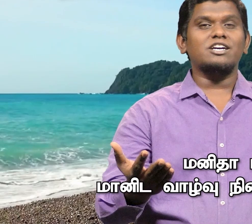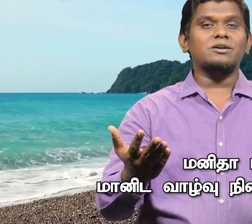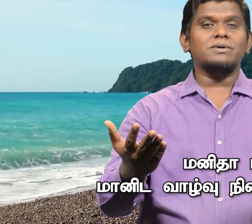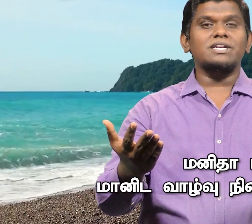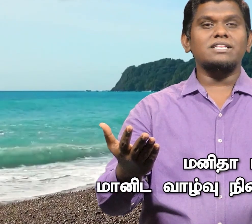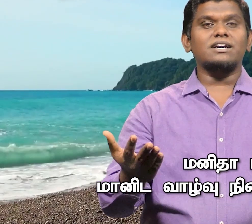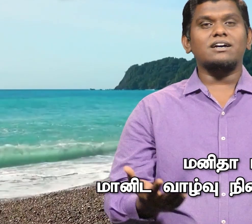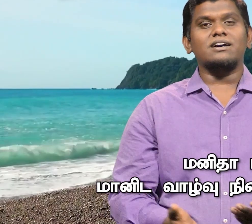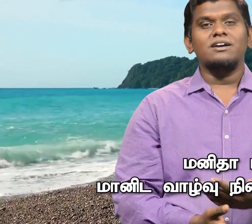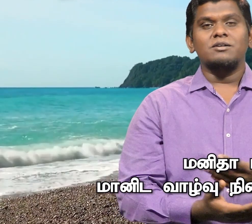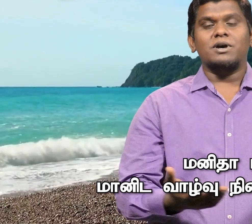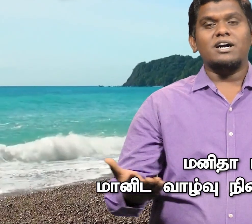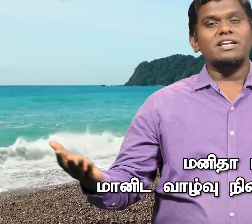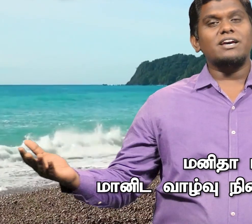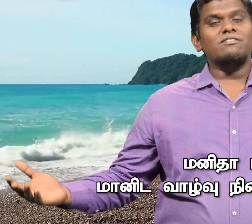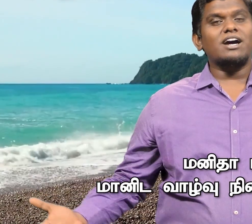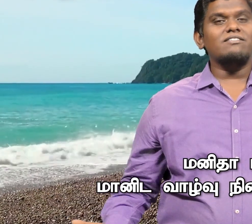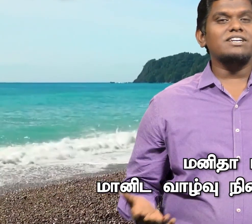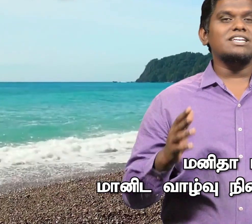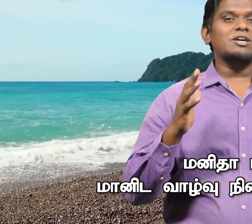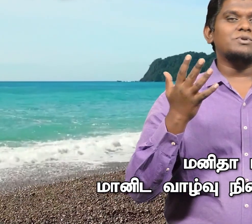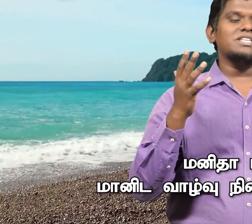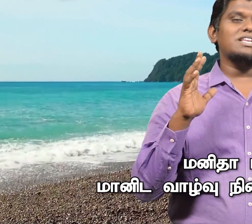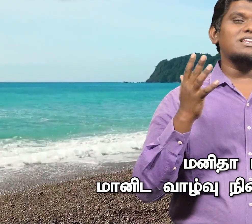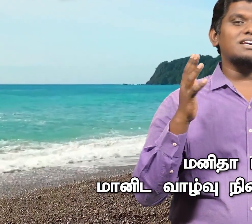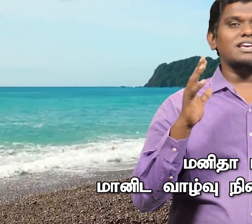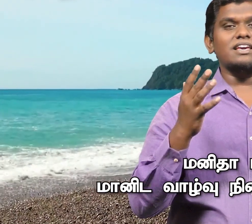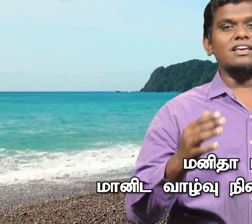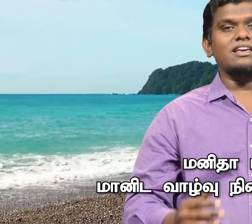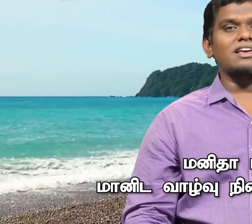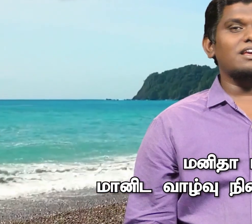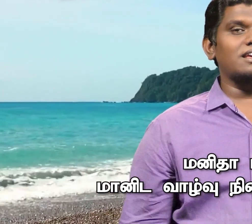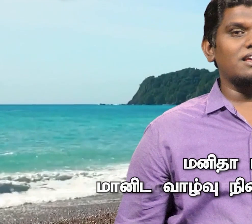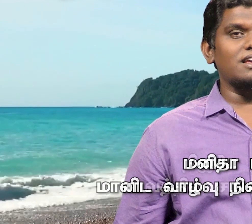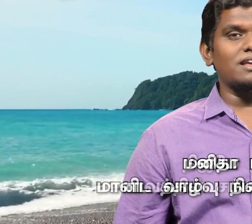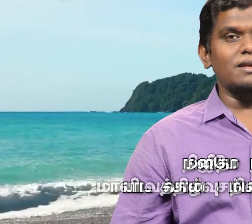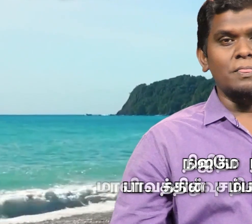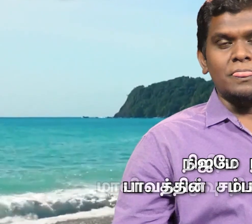மனிதா மனிதா மானிட வாழ்வு நிலைப்பதில்லை